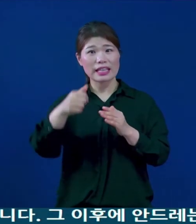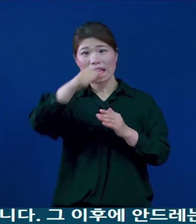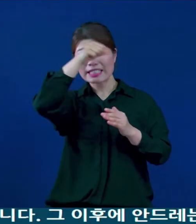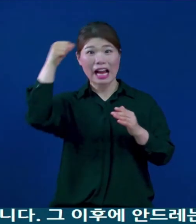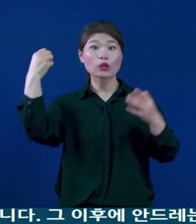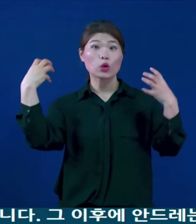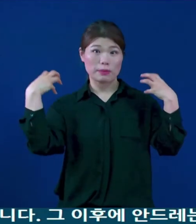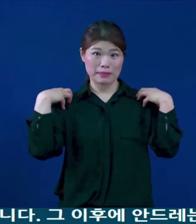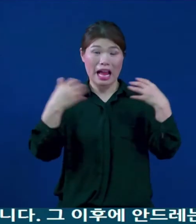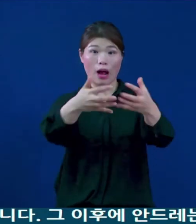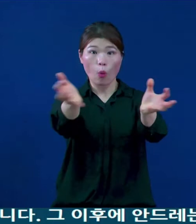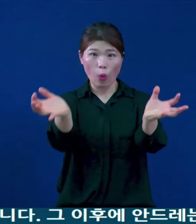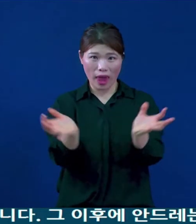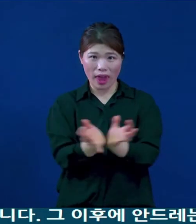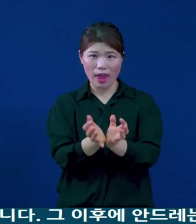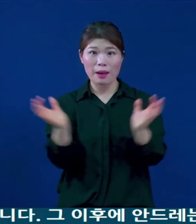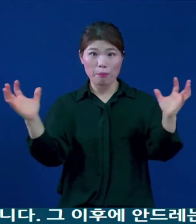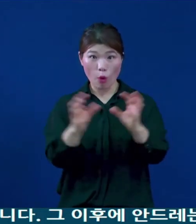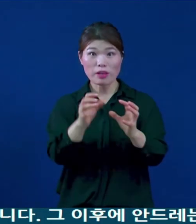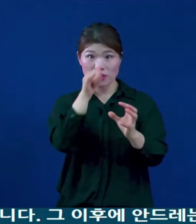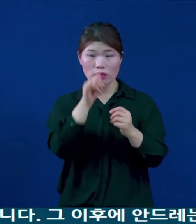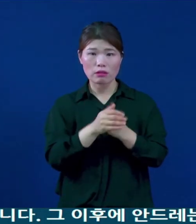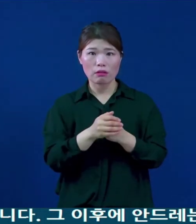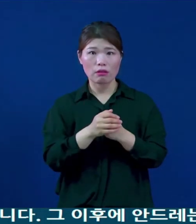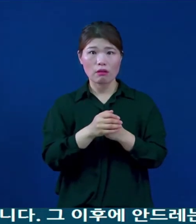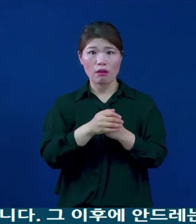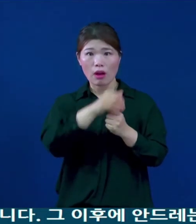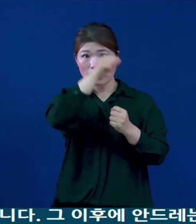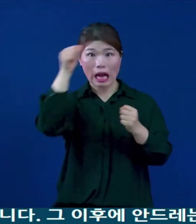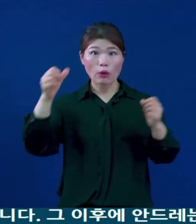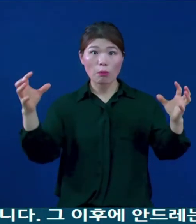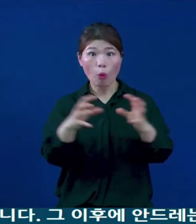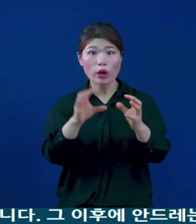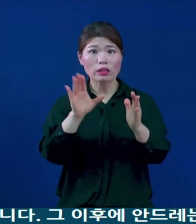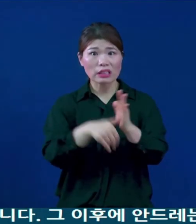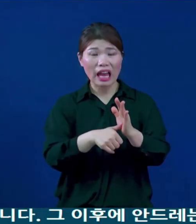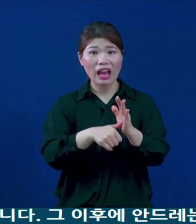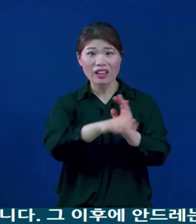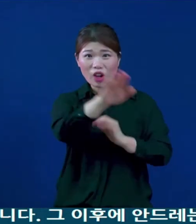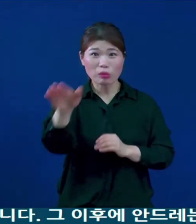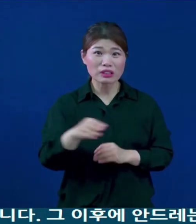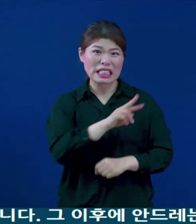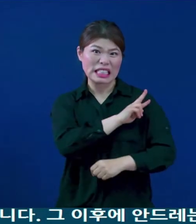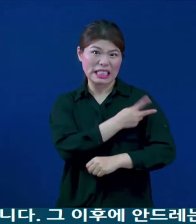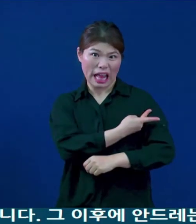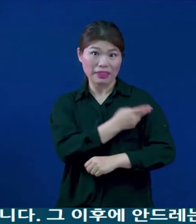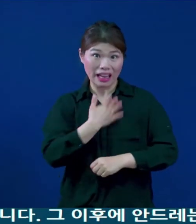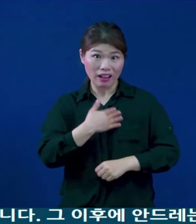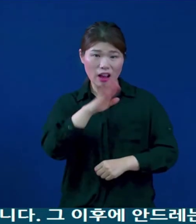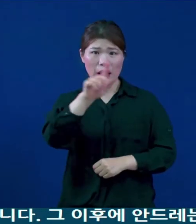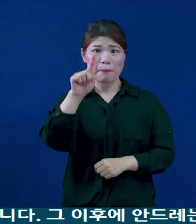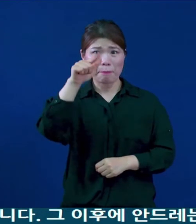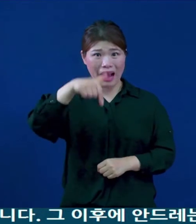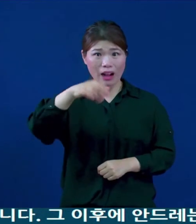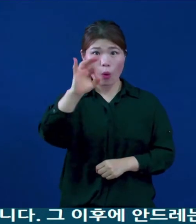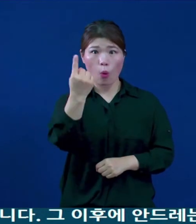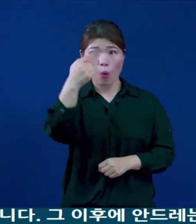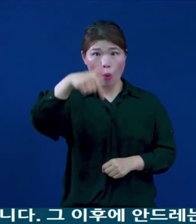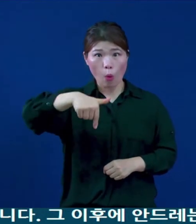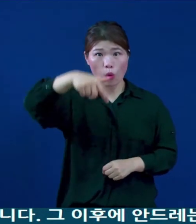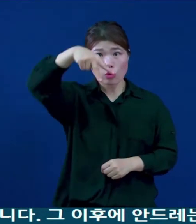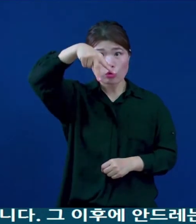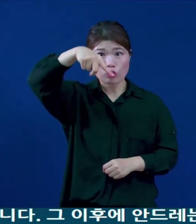선교관에서 당회를 하고 있었는데, 당회하는 중에 박옥수 2단 기쁜 소식